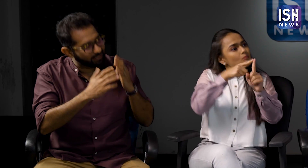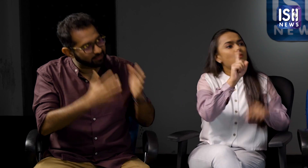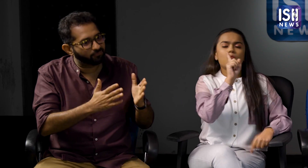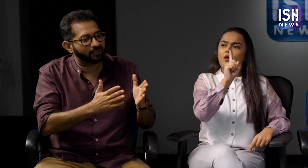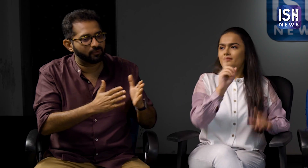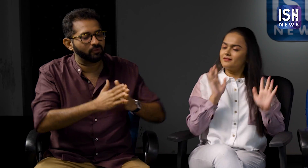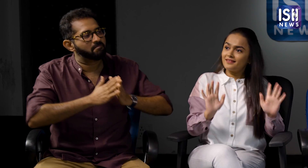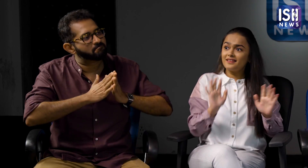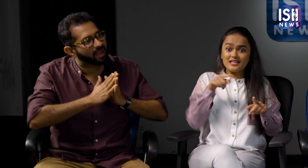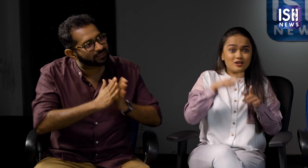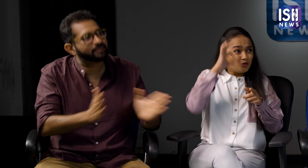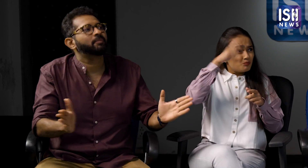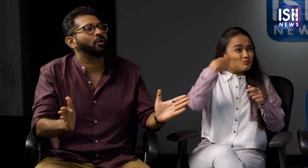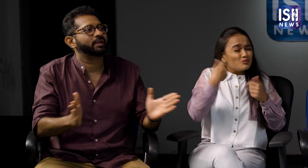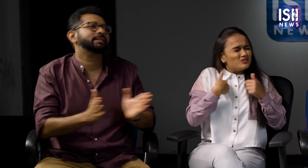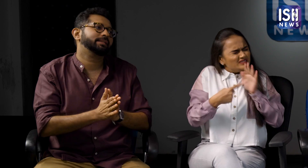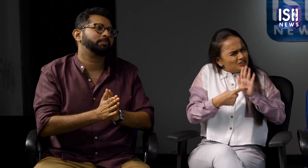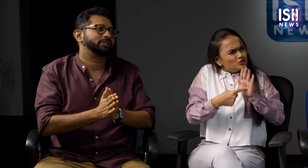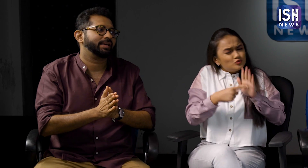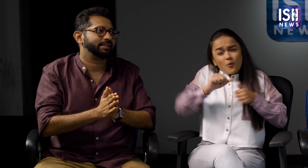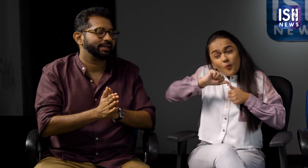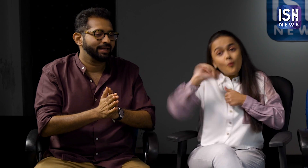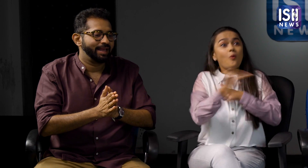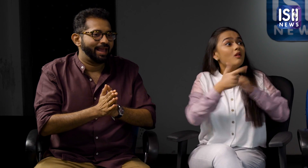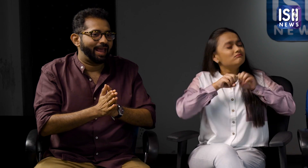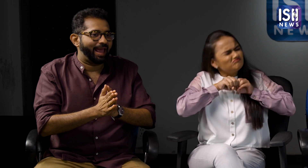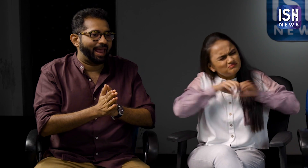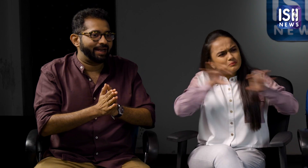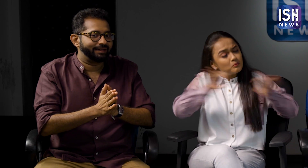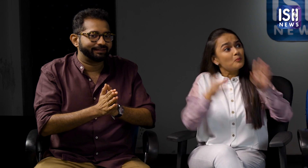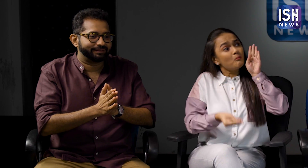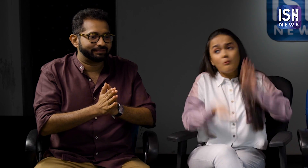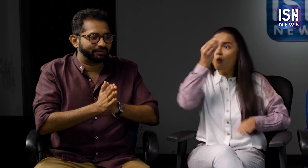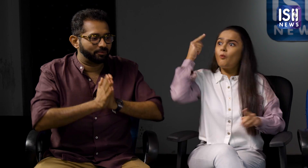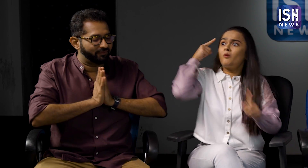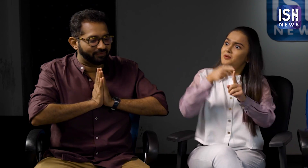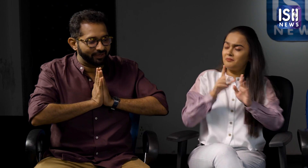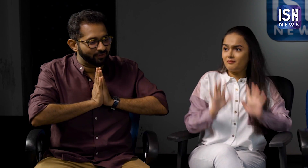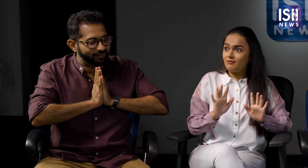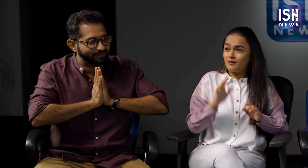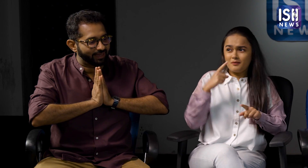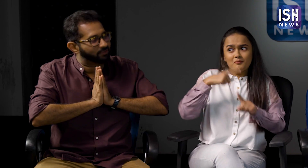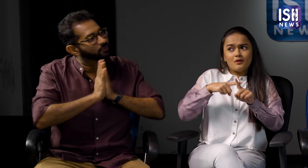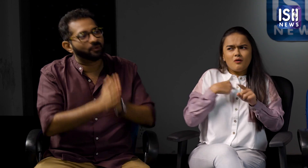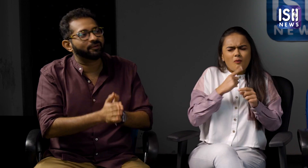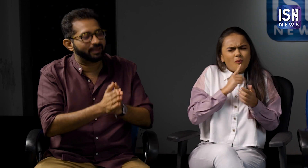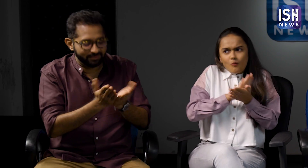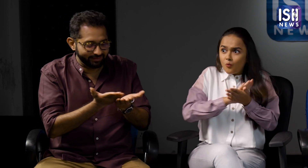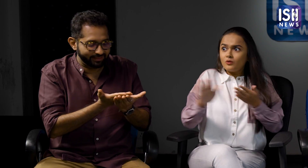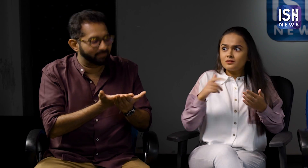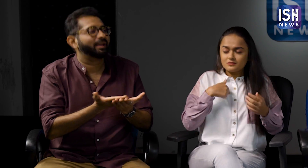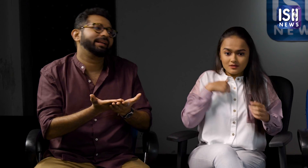था कि इस फिल्म को मैक्सिमम ऑडियंस तक पहुंचाया जाए। एंड टू बी वेरी ऑनेस्ट, आई